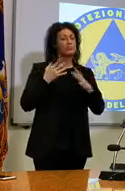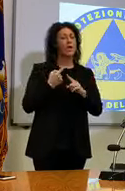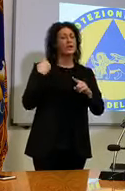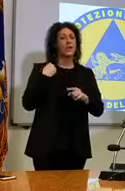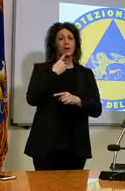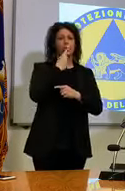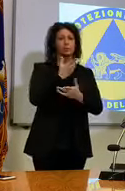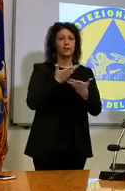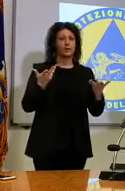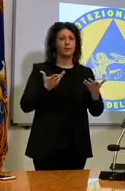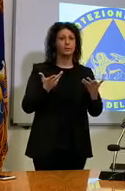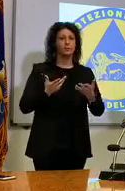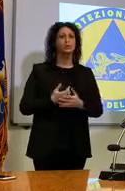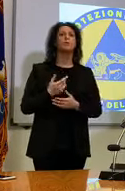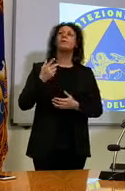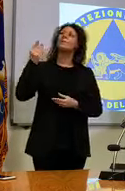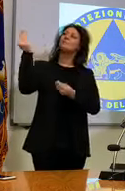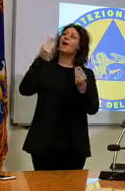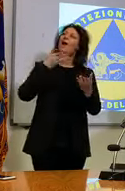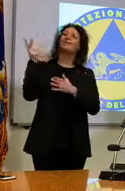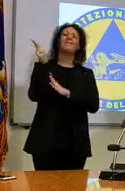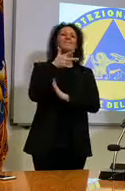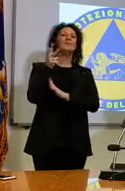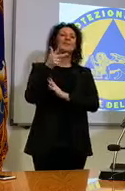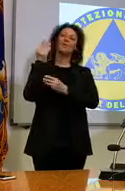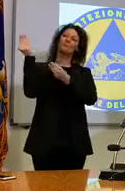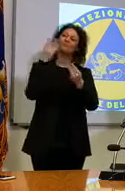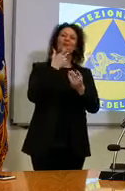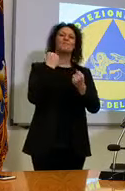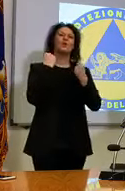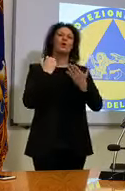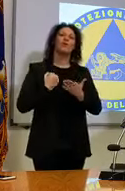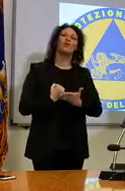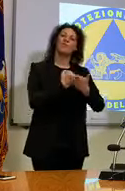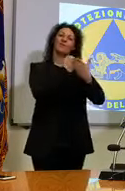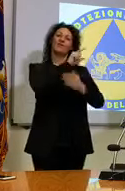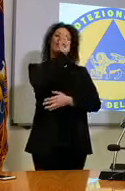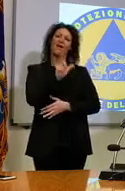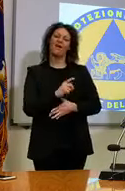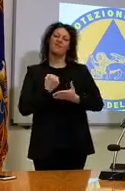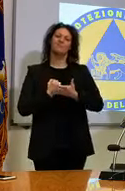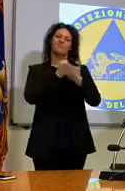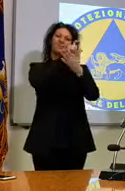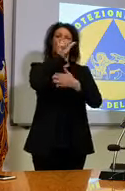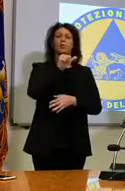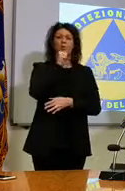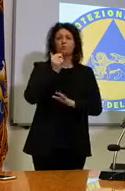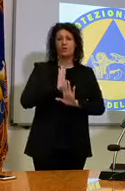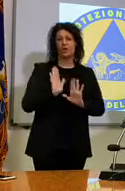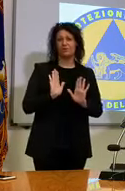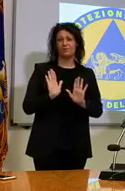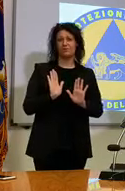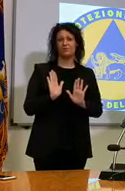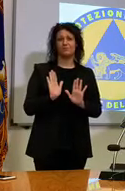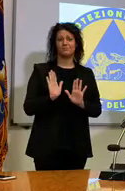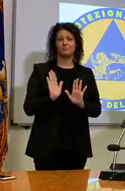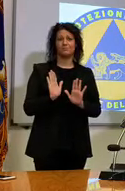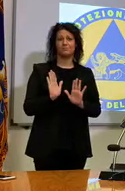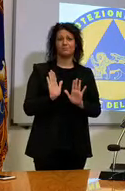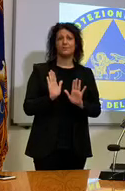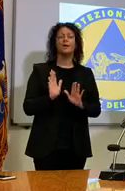ieri, cioè i video di solidarietà non ci servono più, sono superati. E se è fondamentale che il